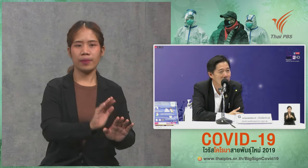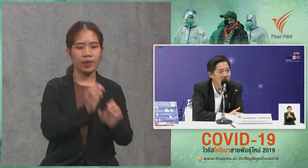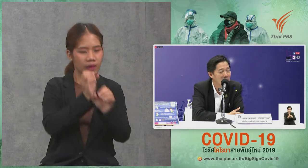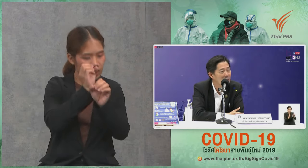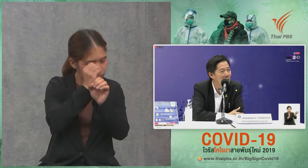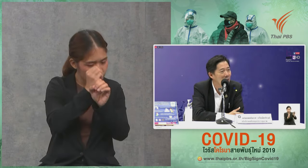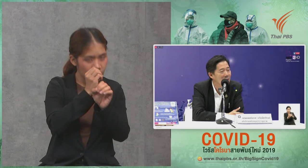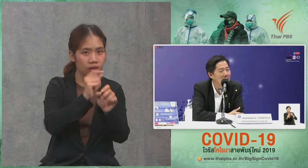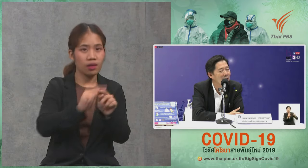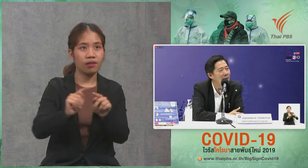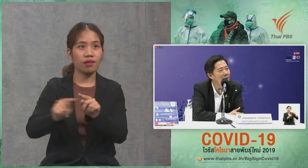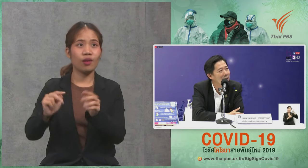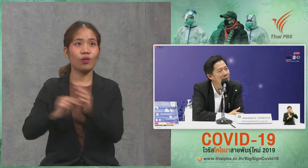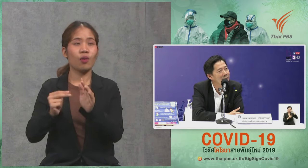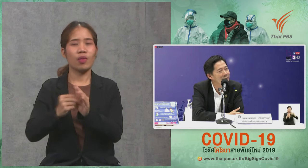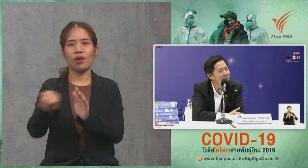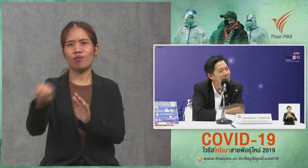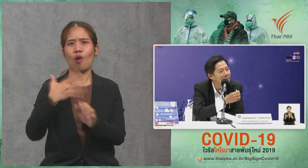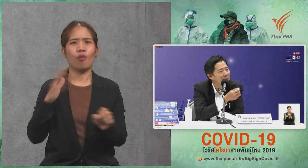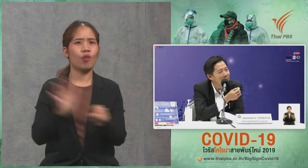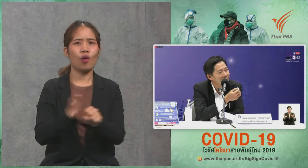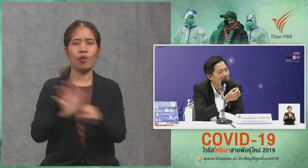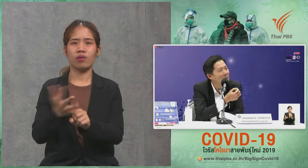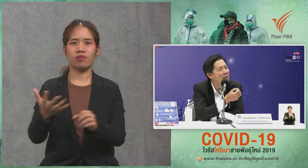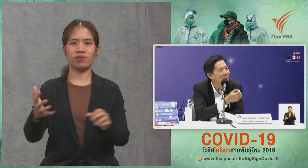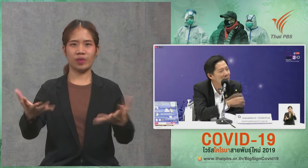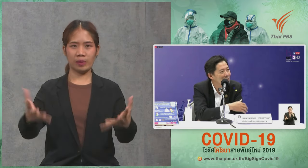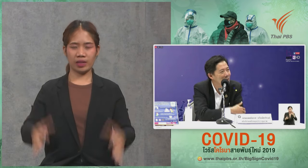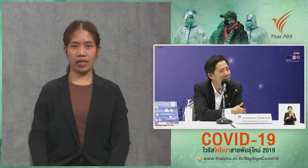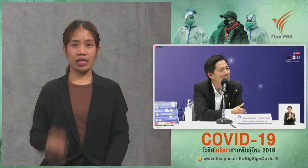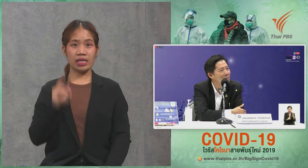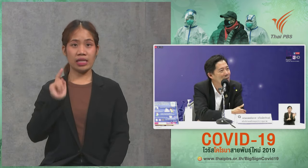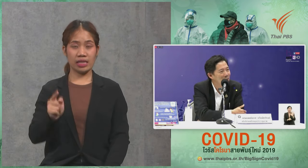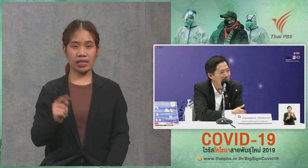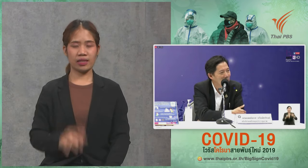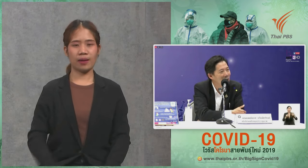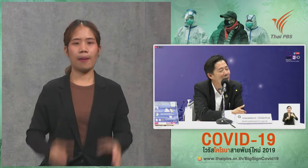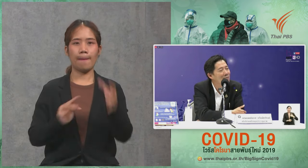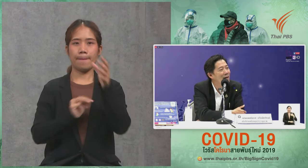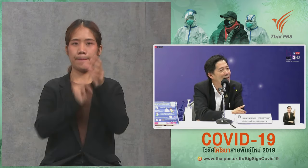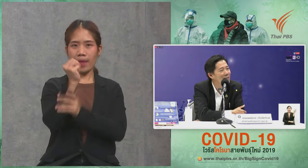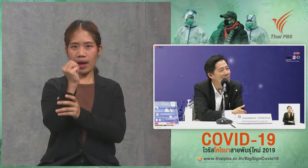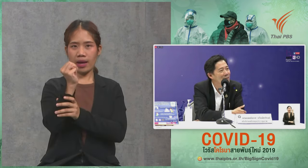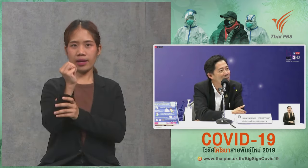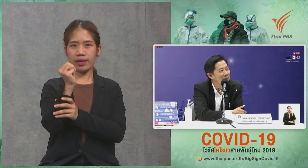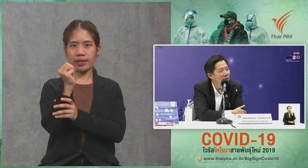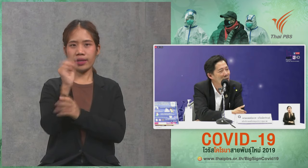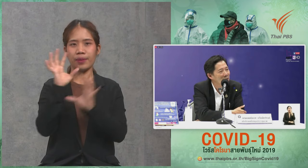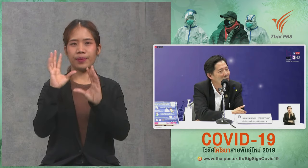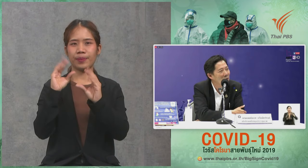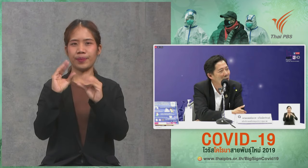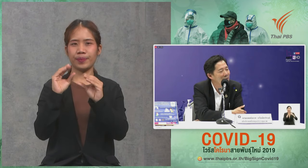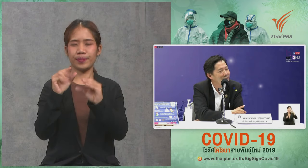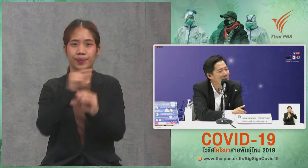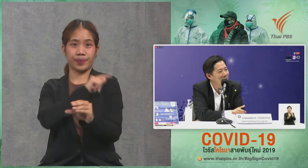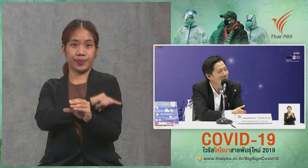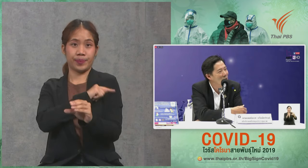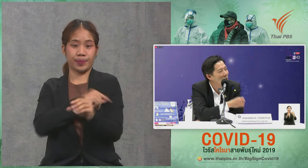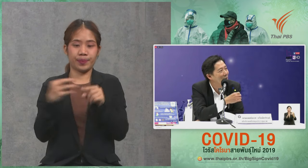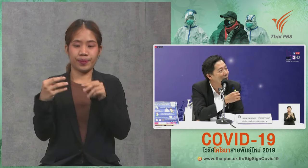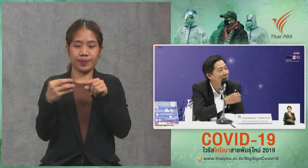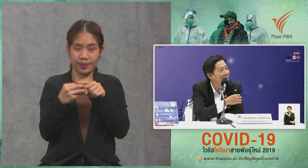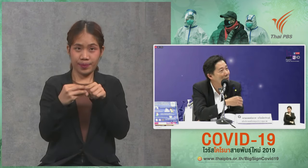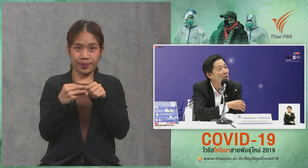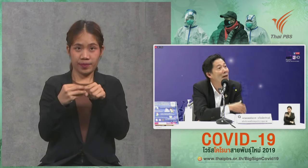างๆไม่มีรายงานการขาดแคลนแล้วจริงๆไม้พันสำลีเนี่ยนะครับทำง่ายมากนะครับปกติทุกโรงพยาบาลถึ